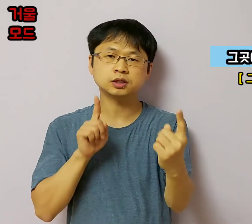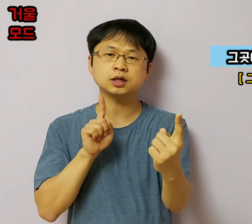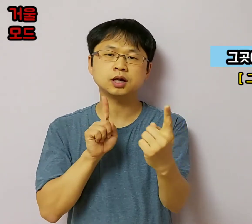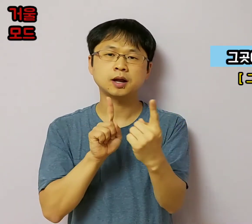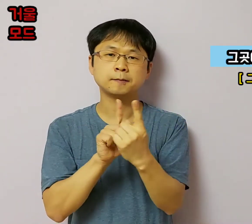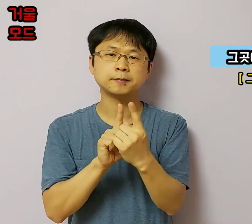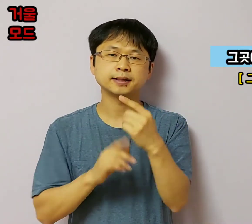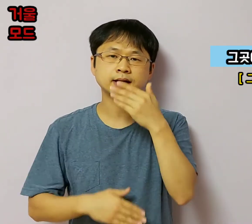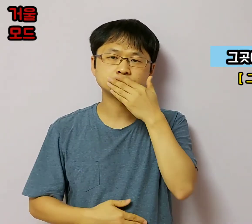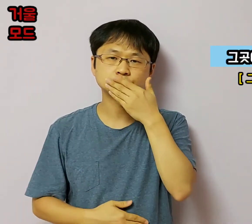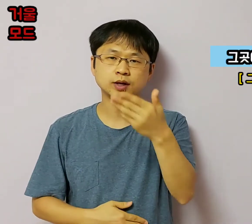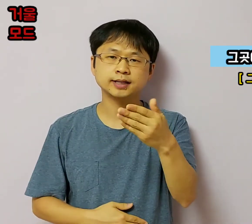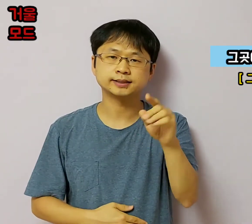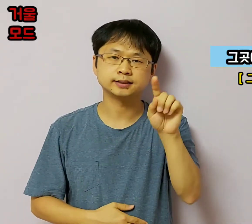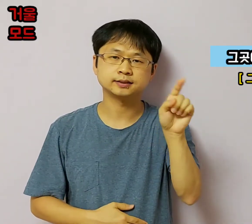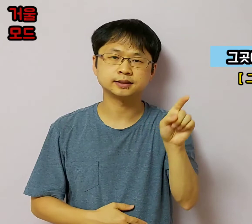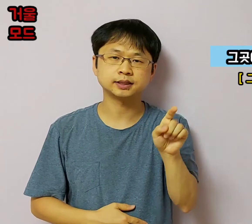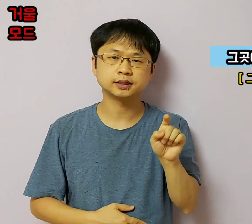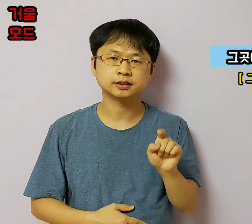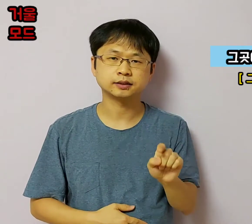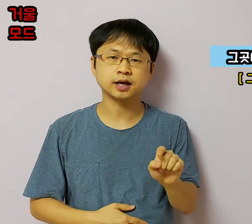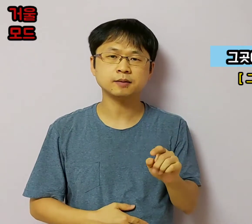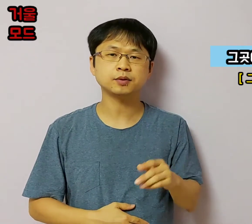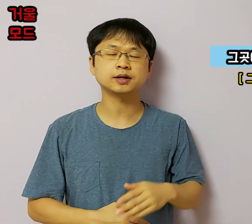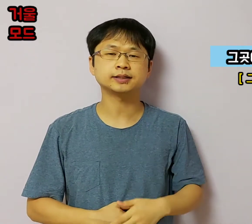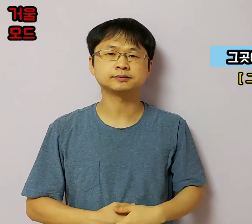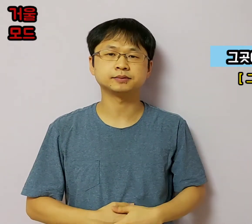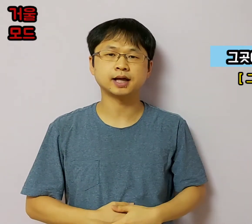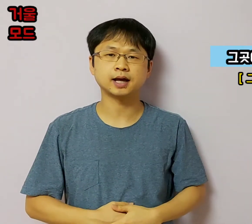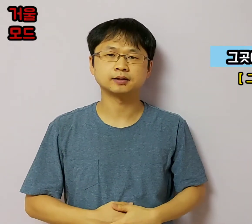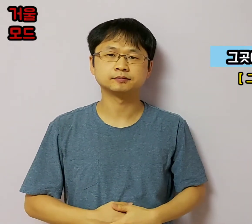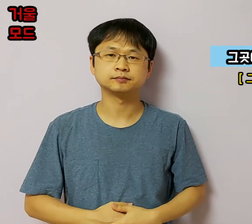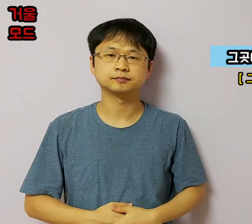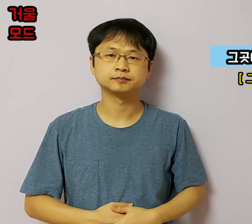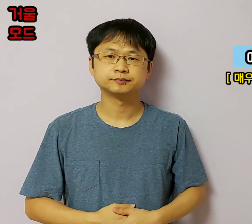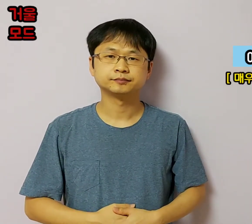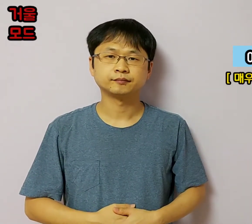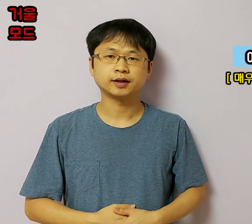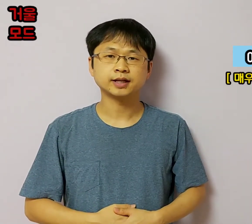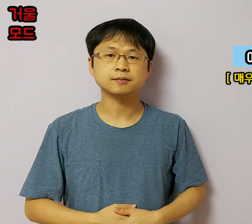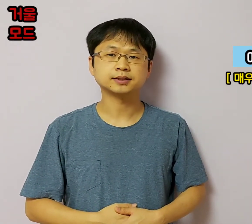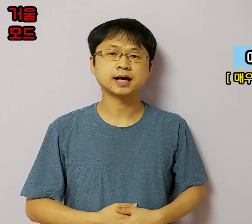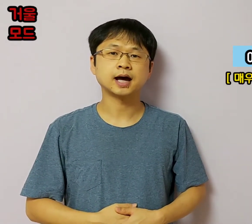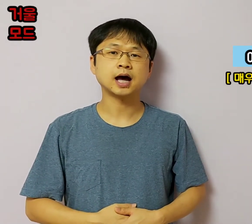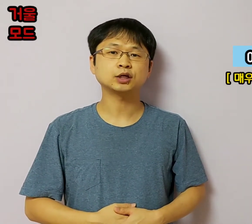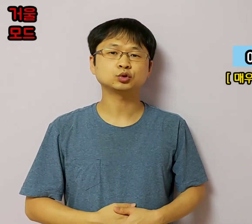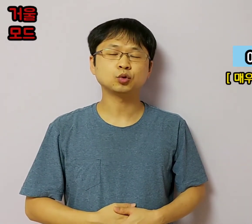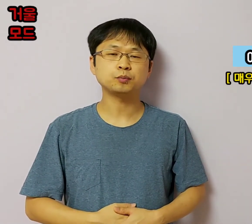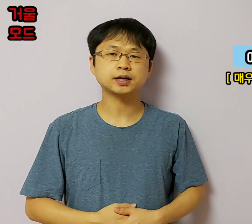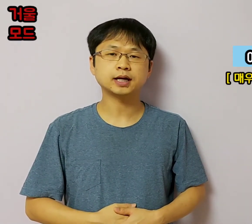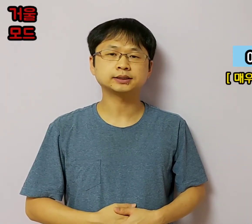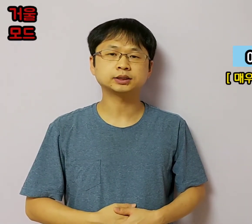누구를 만날 수가 있을지 이렇게 표현하였습니다. 네, 다음 가사 아주 높이까지